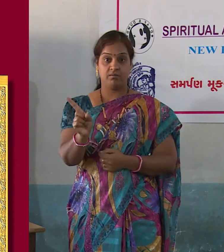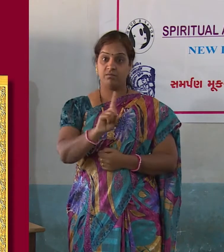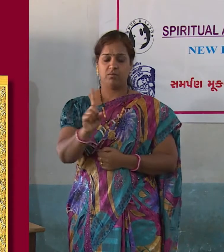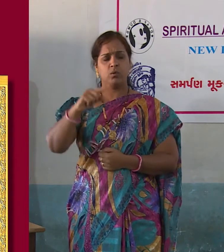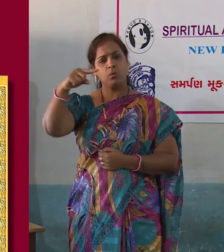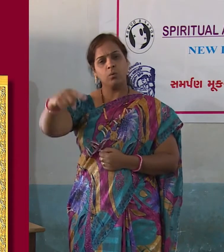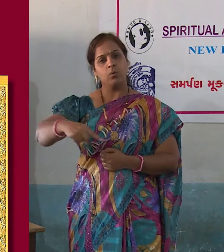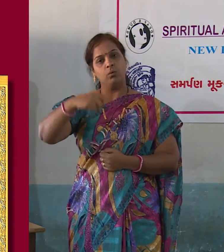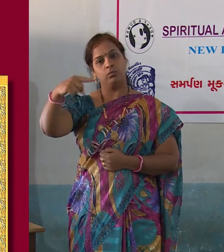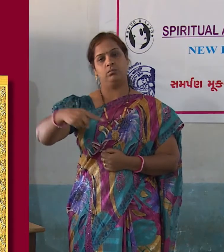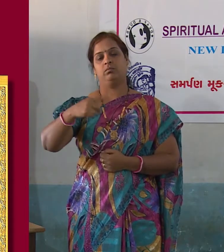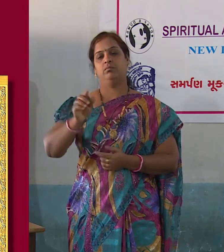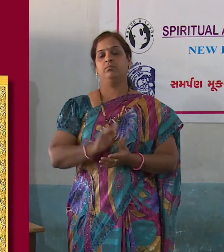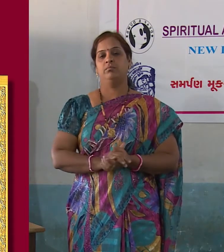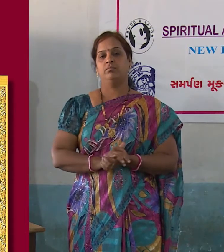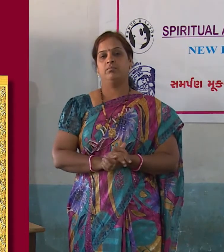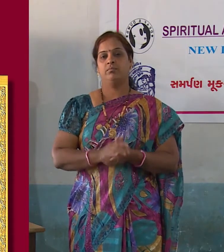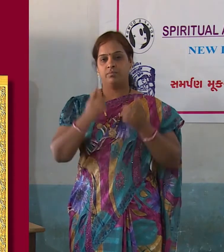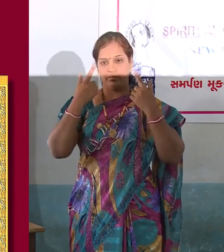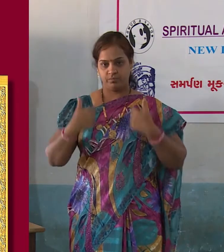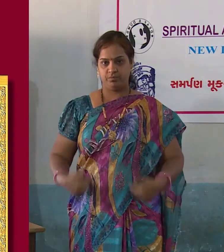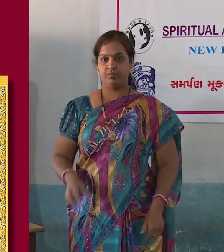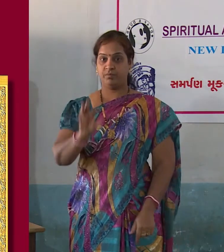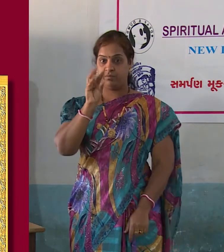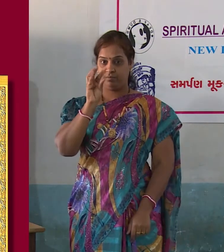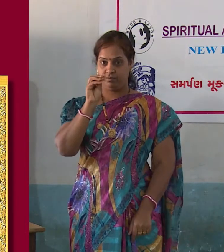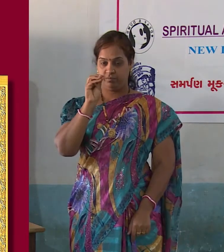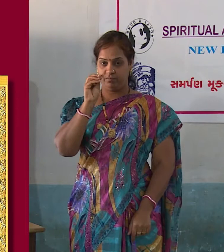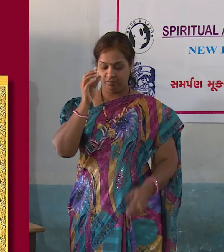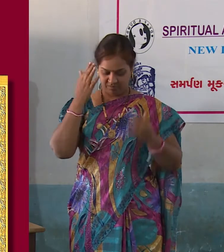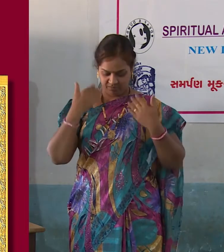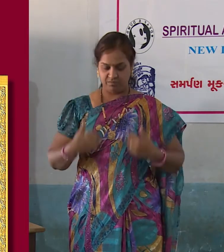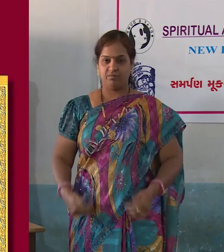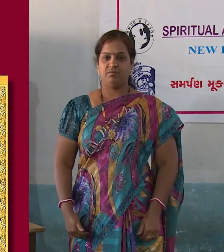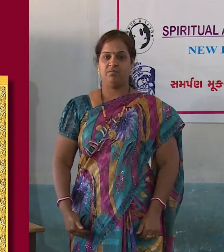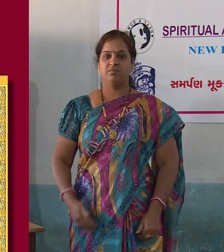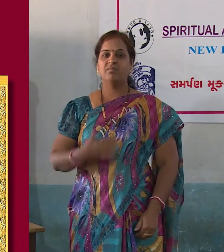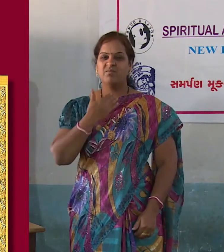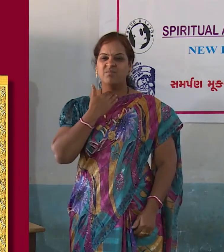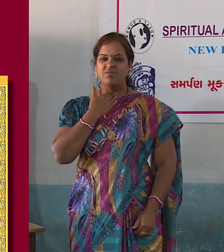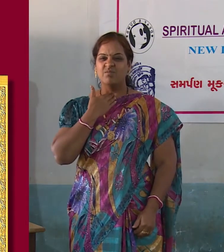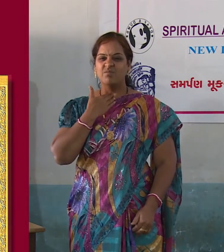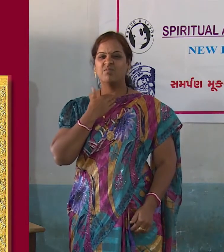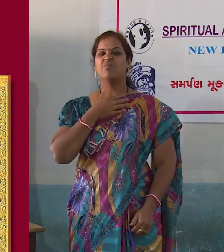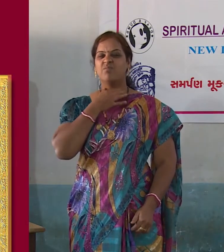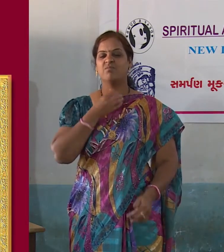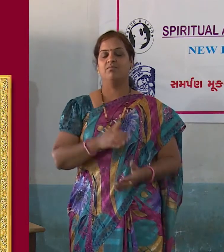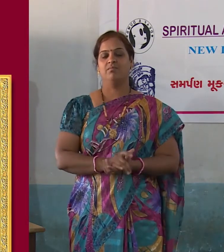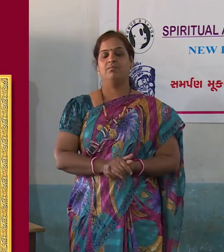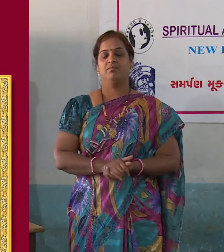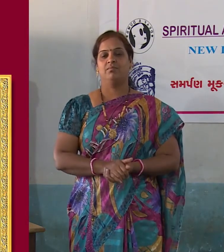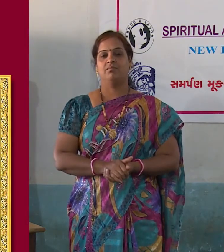अविनाशी। शरीर जो 5 तत्वों का बना हुआ पुतला, जिसे जीव कहा जाता है,